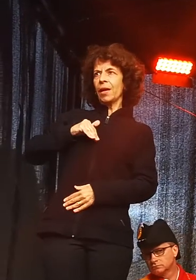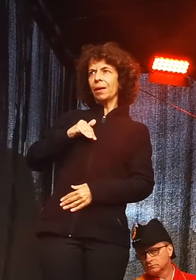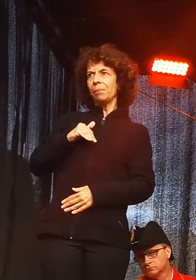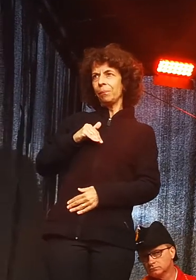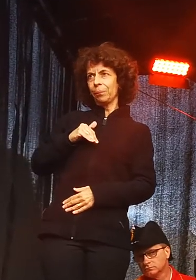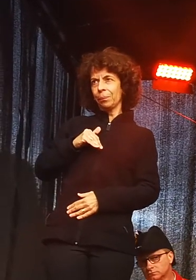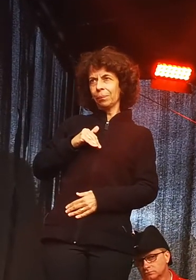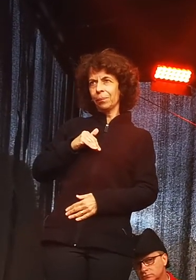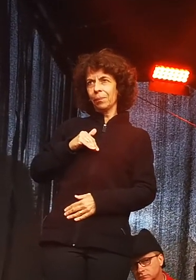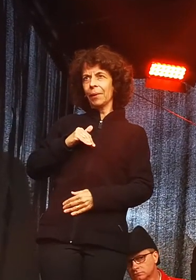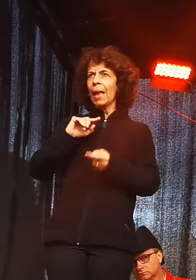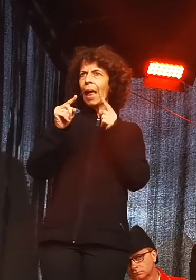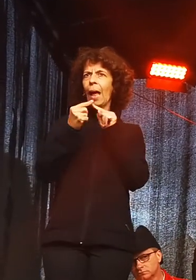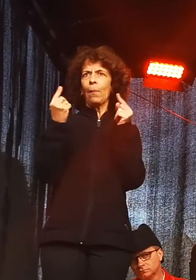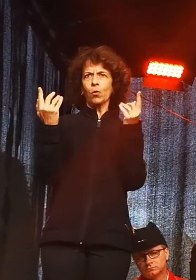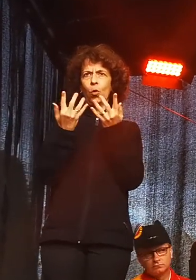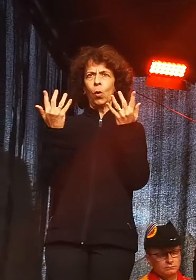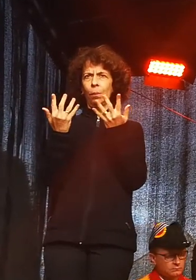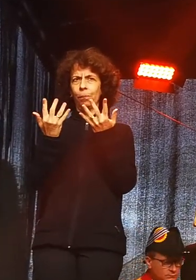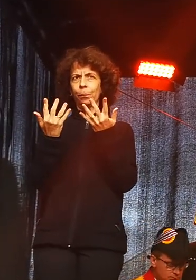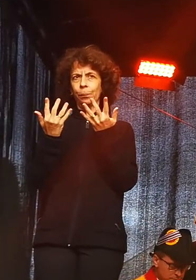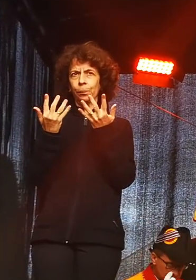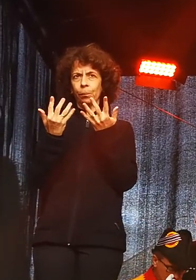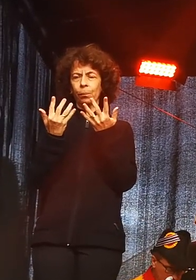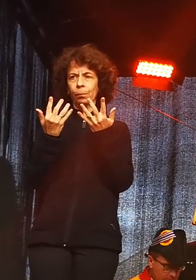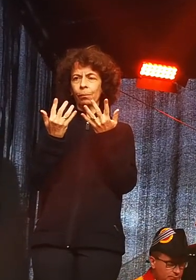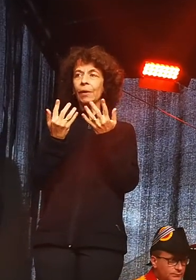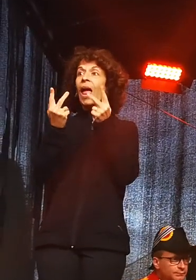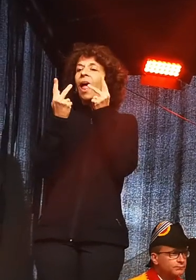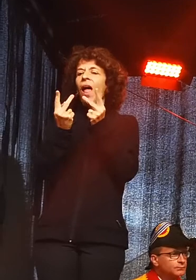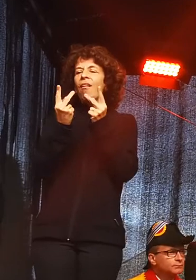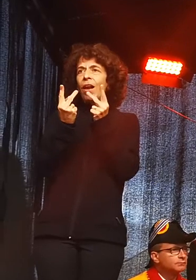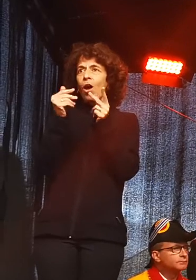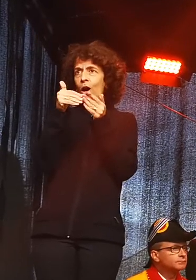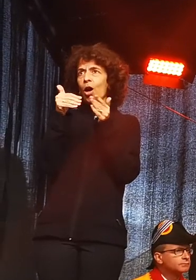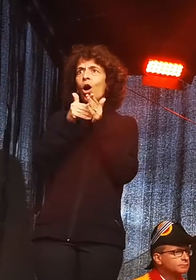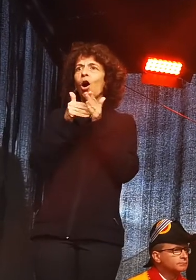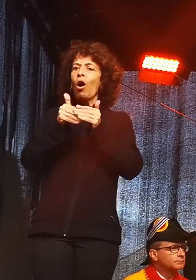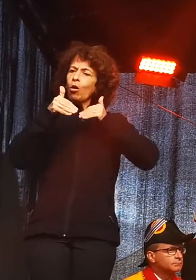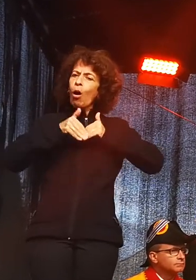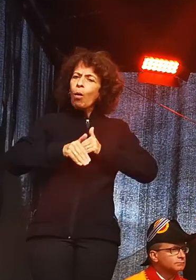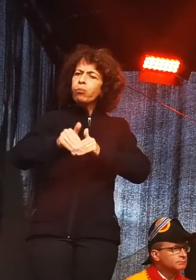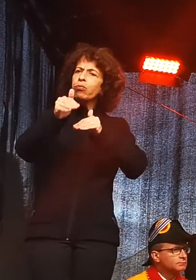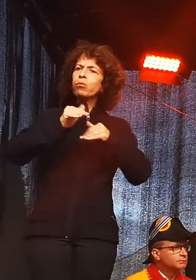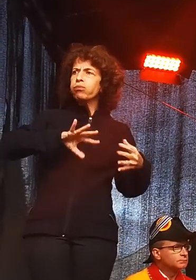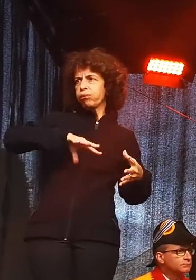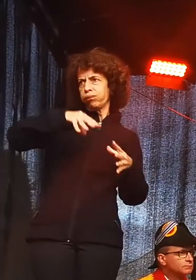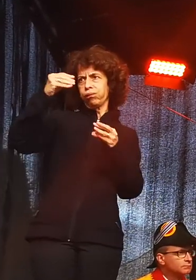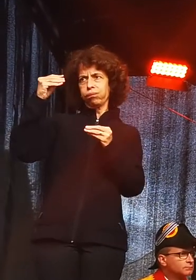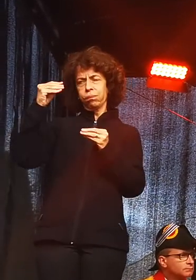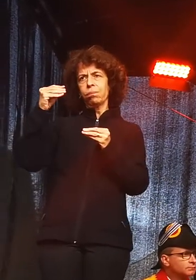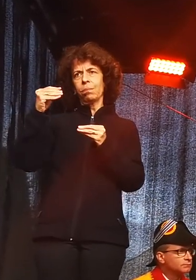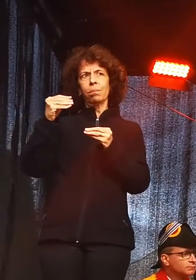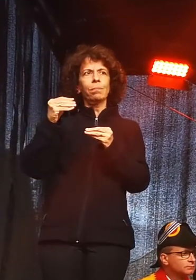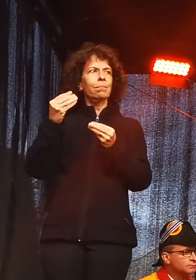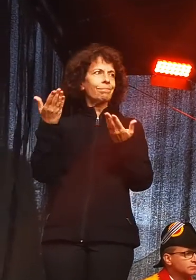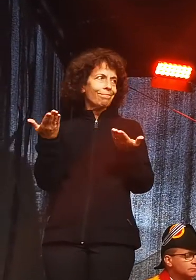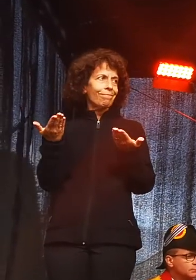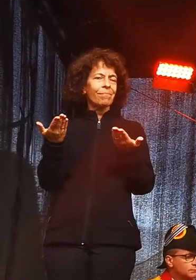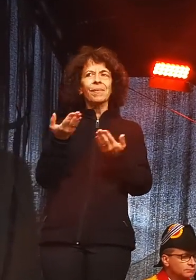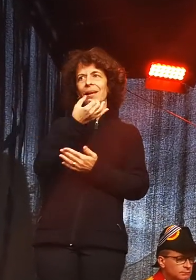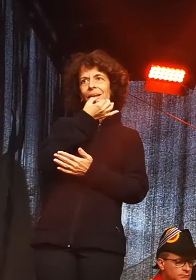nous incombe dès lors de contribuer à cultiver ces valeurs. C'est dans cet esprit que je vous souhaite à toutes